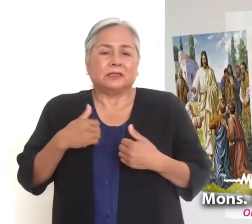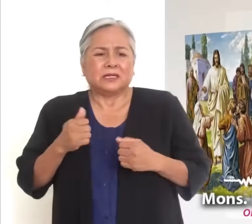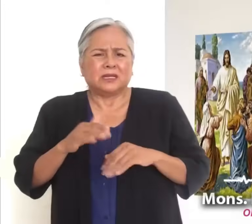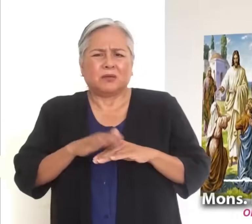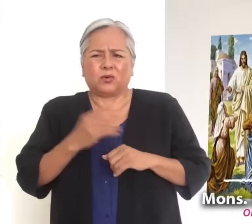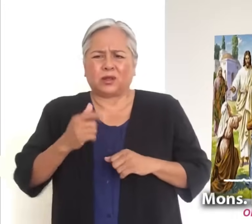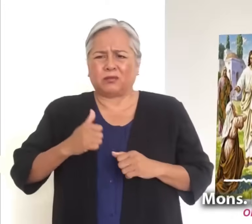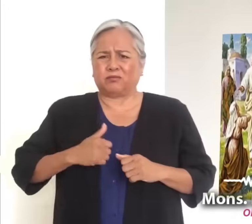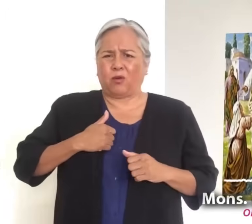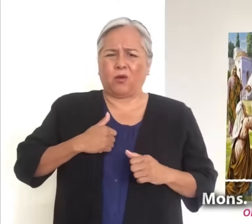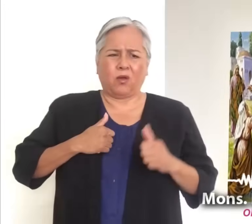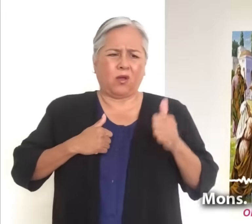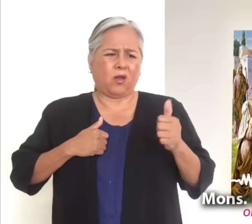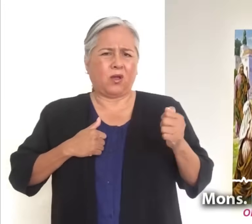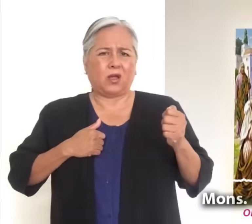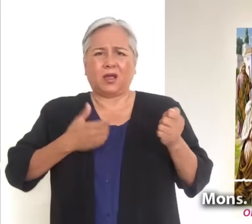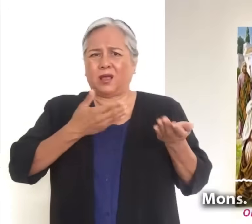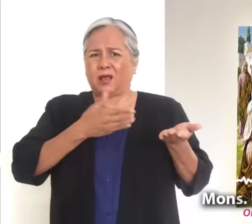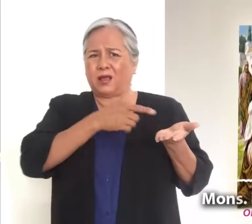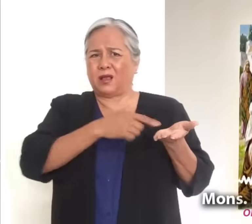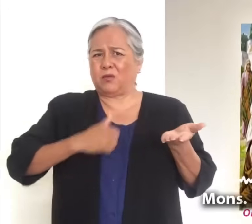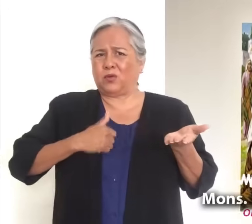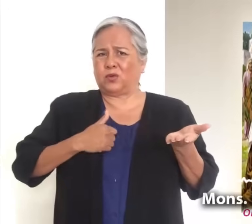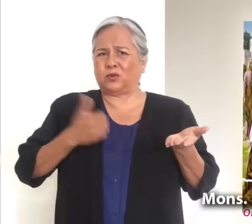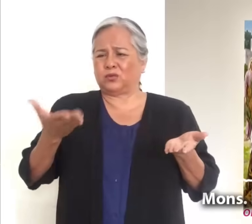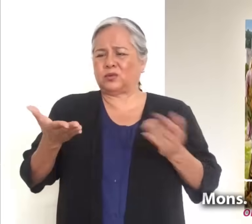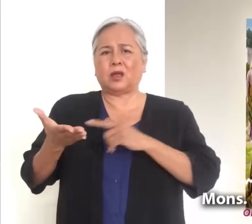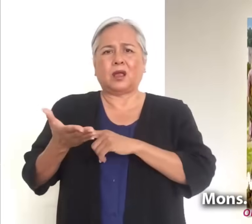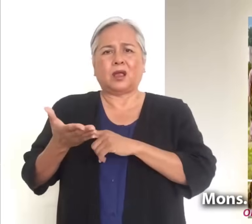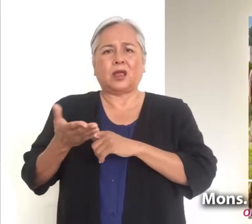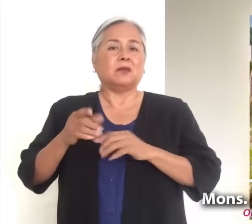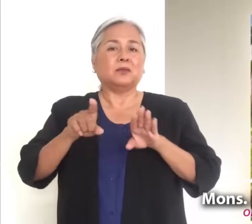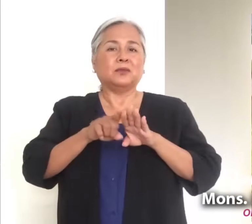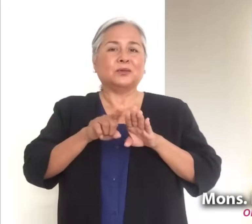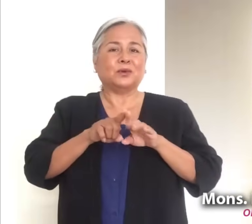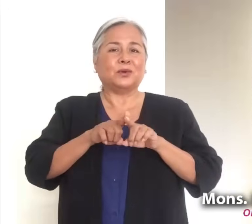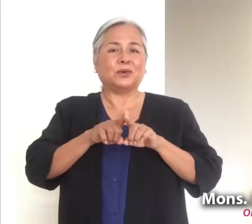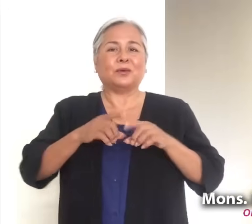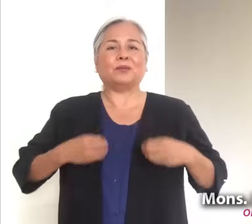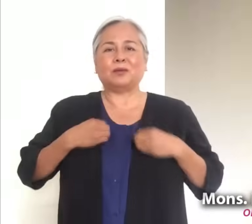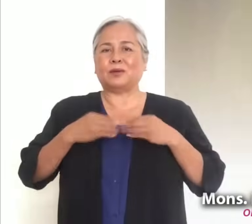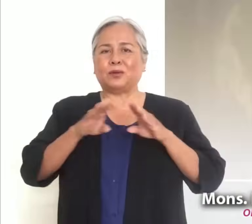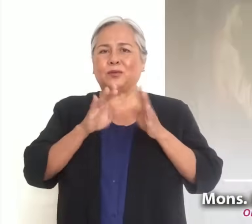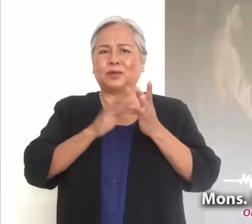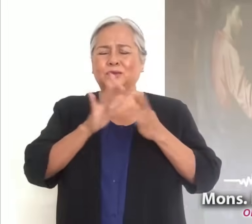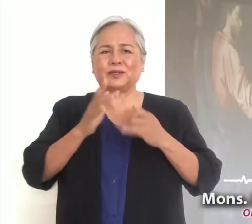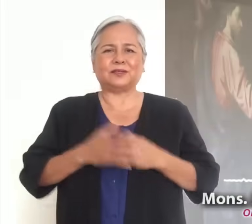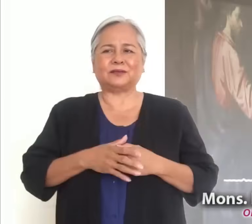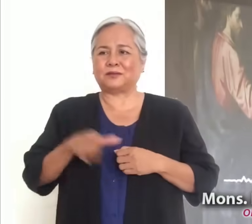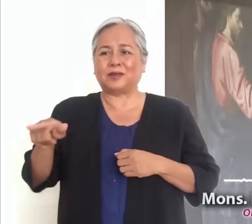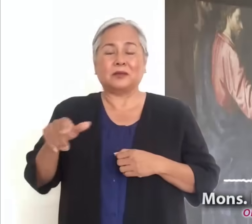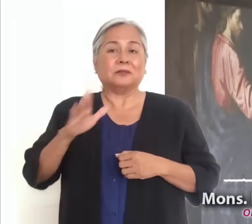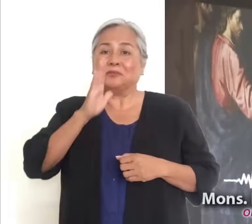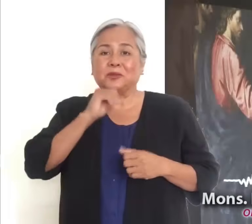separar las naturales apetencias de poder y de riqueza de un sincero reconocimiento a la vida ejemplar del